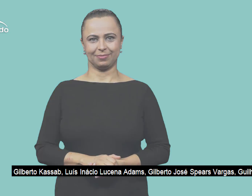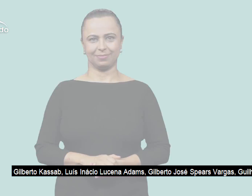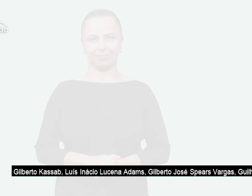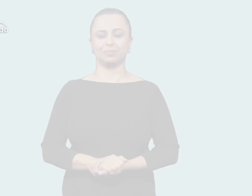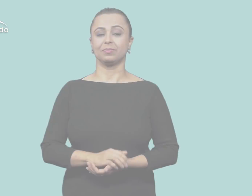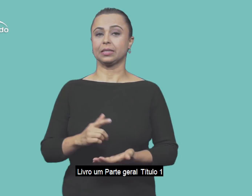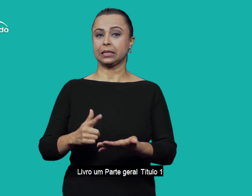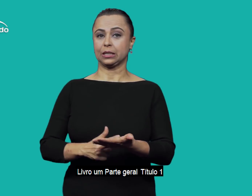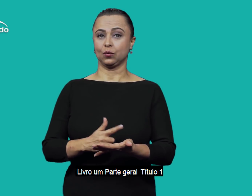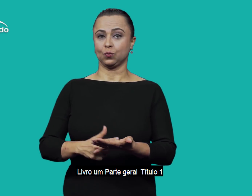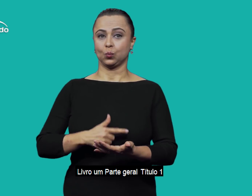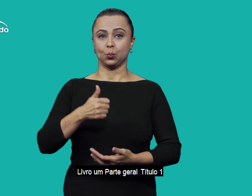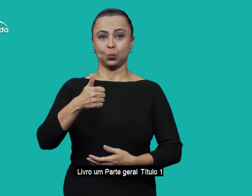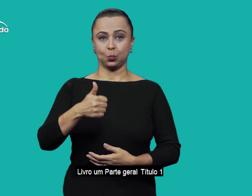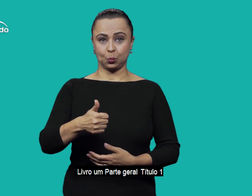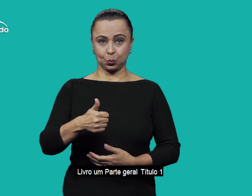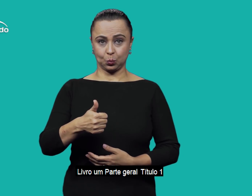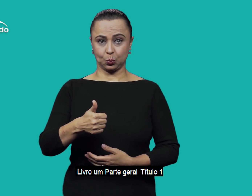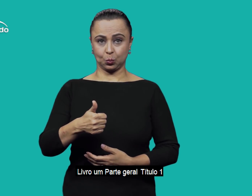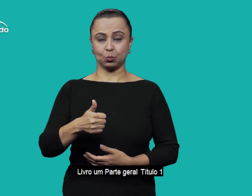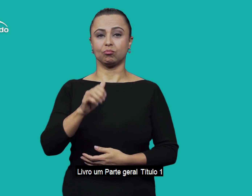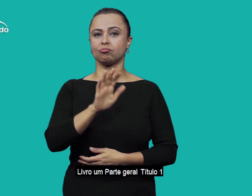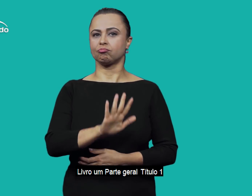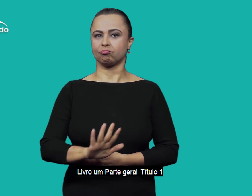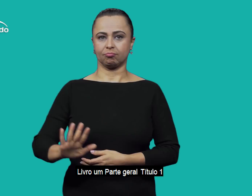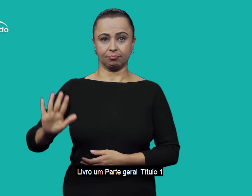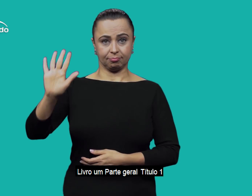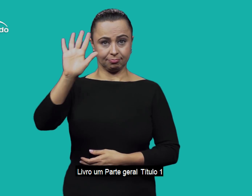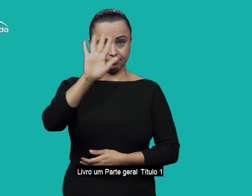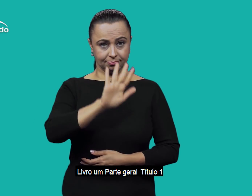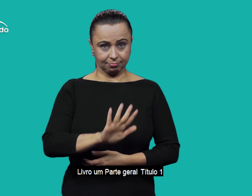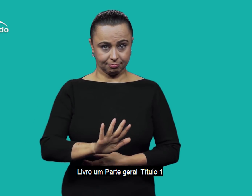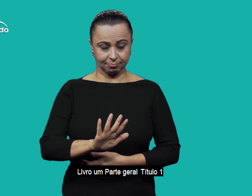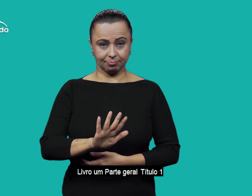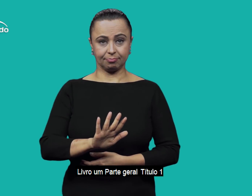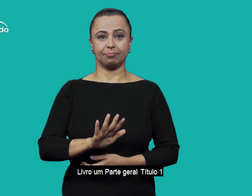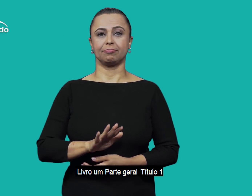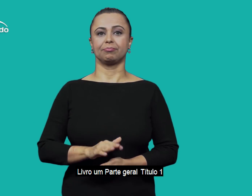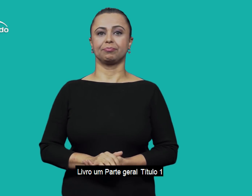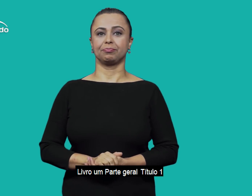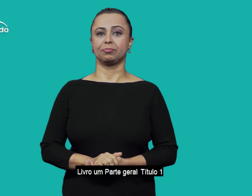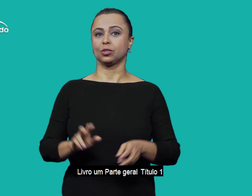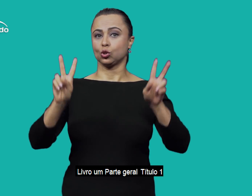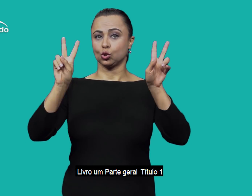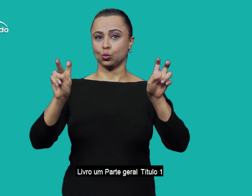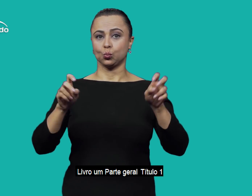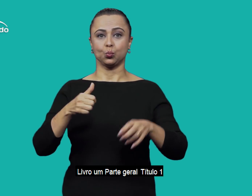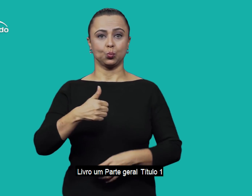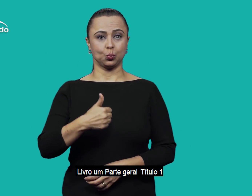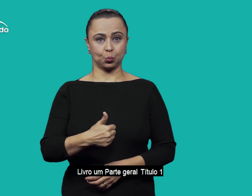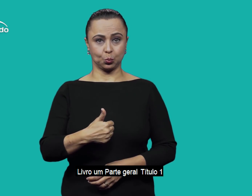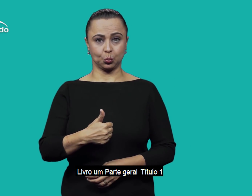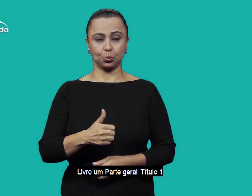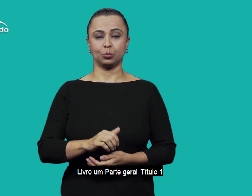livro 1 a parte geral o título 1